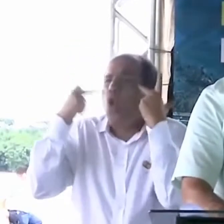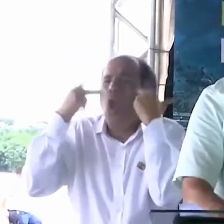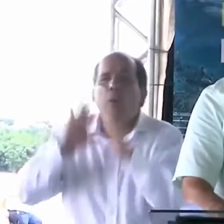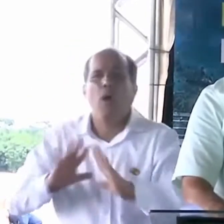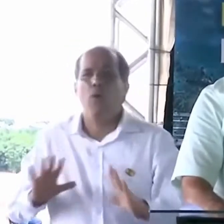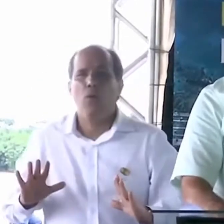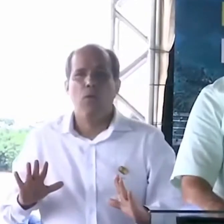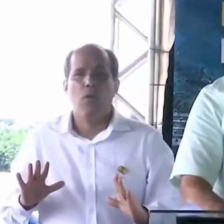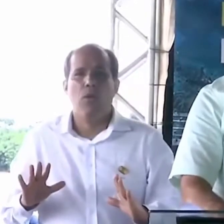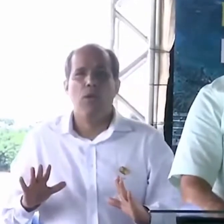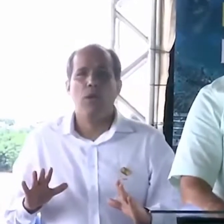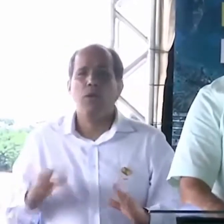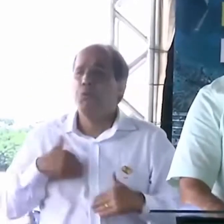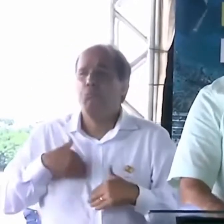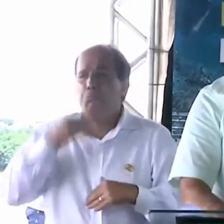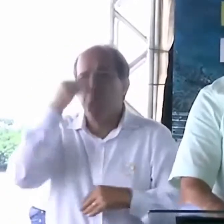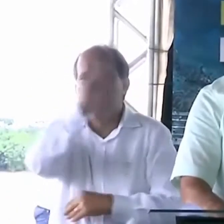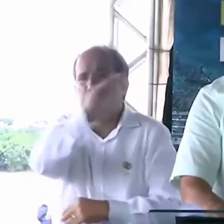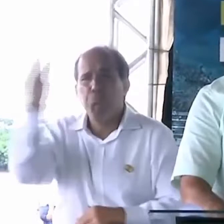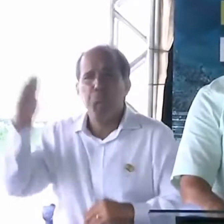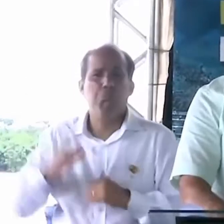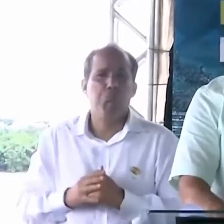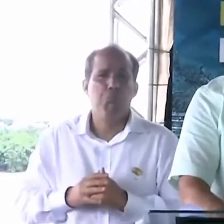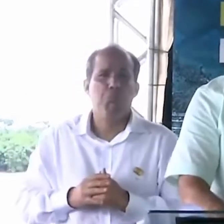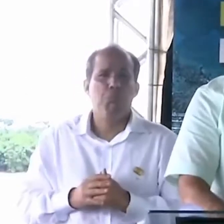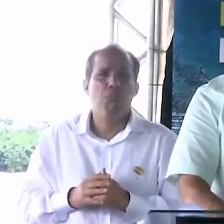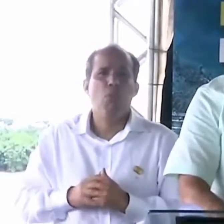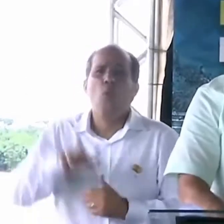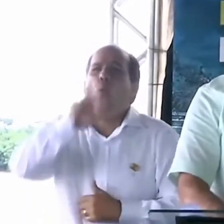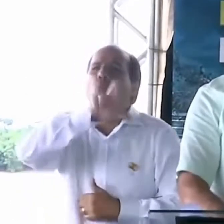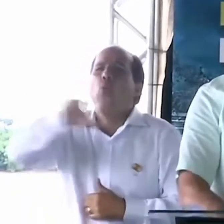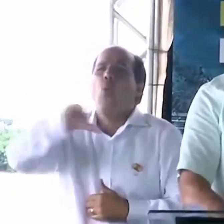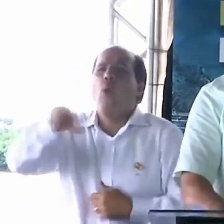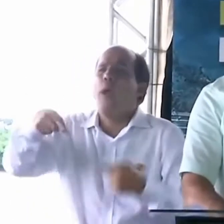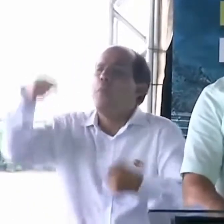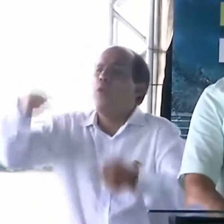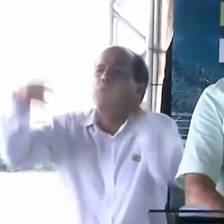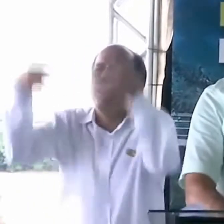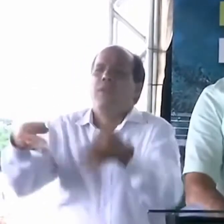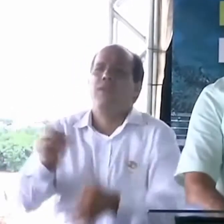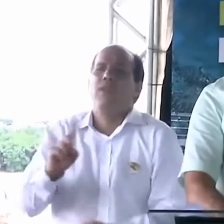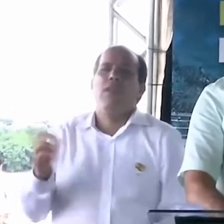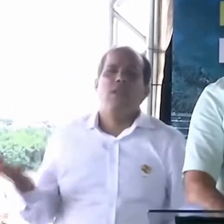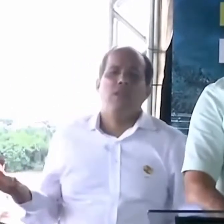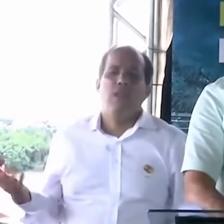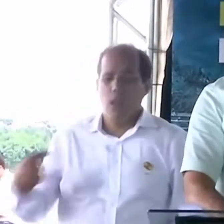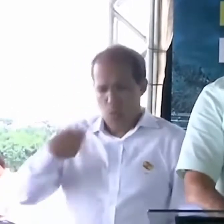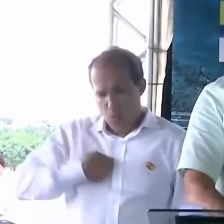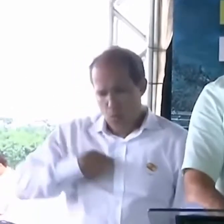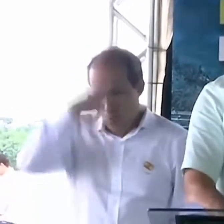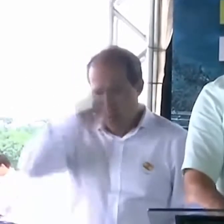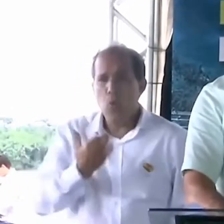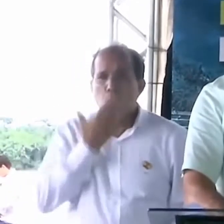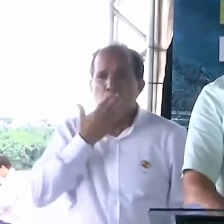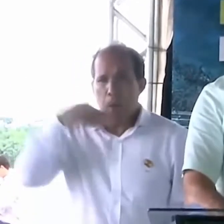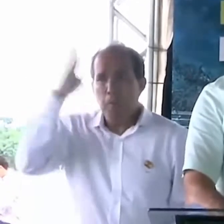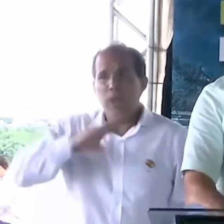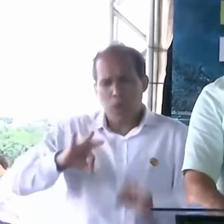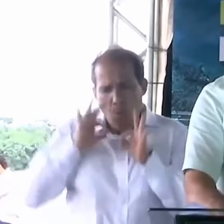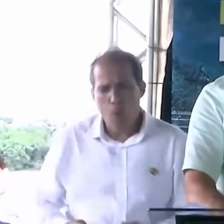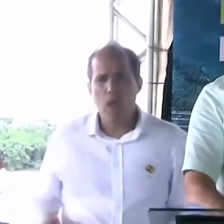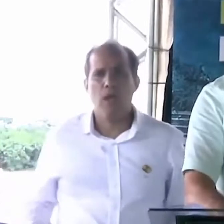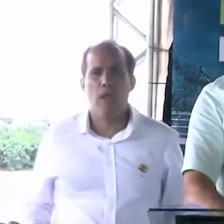parte. Ignoro-as. Não sou politicamente correto. Eu sou um brasileiro